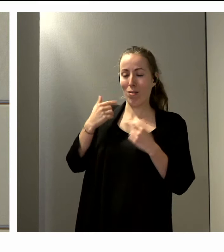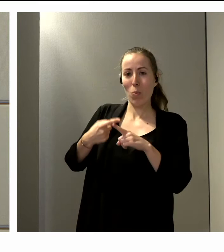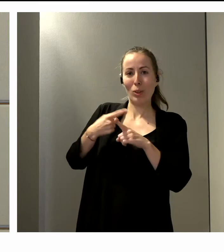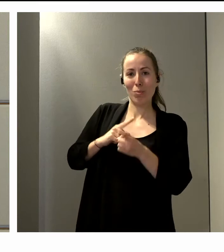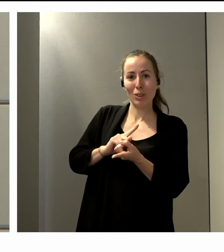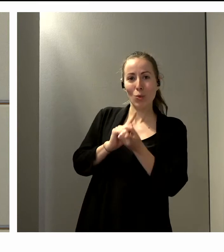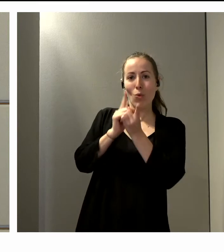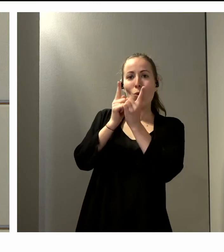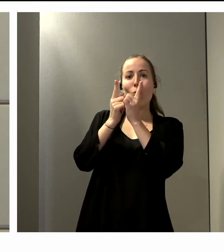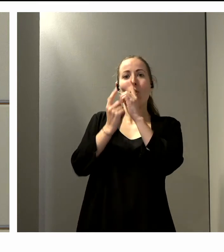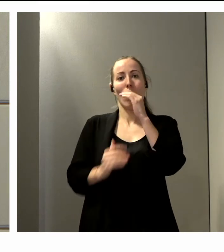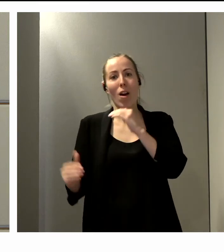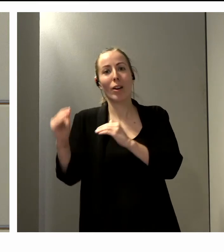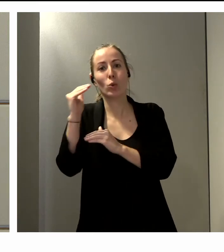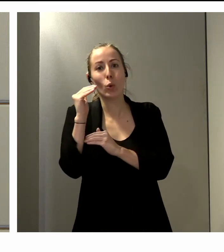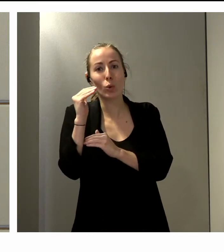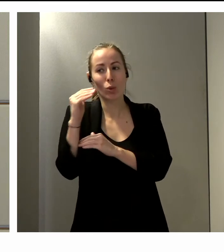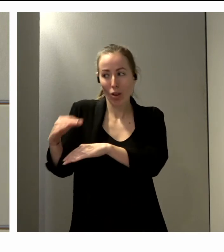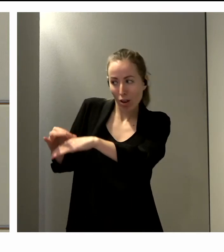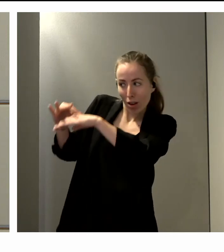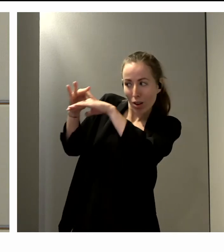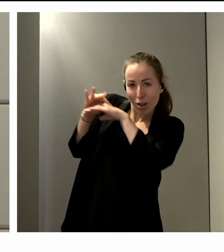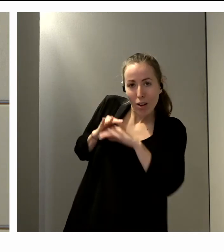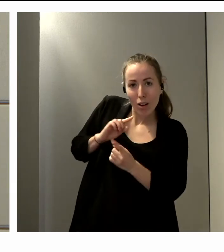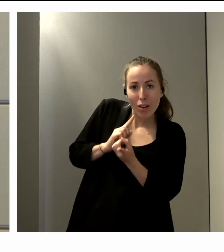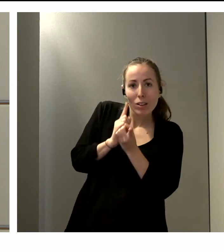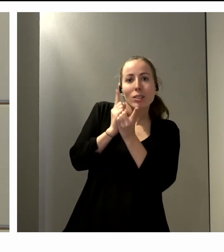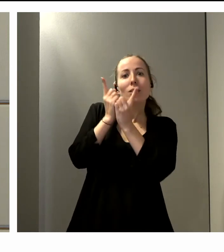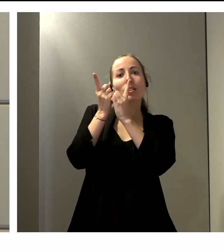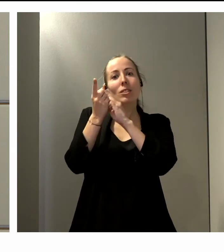se faire accompagner et se faire aider pour le faire.